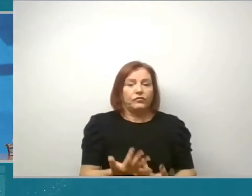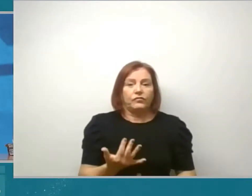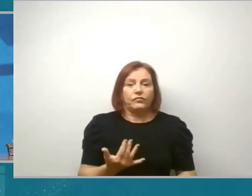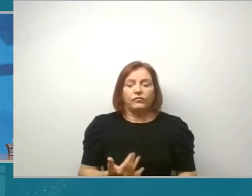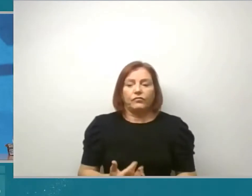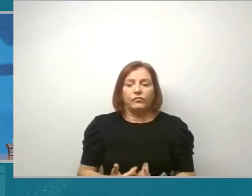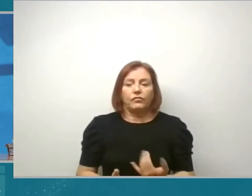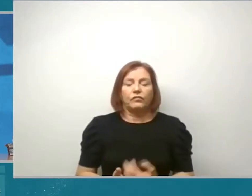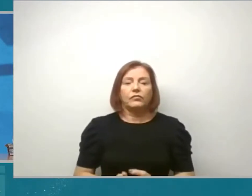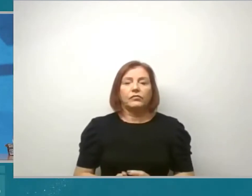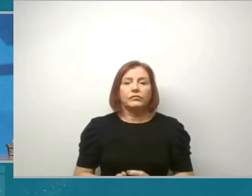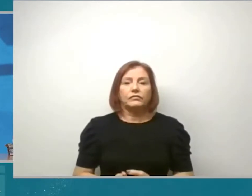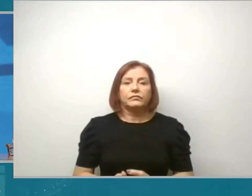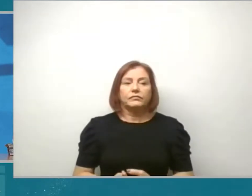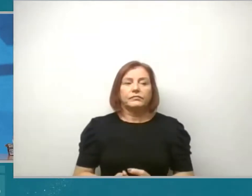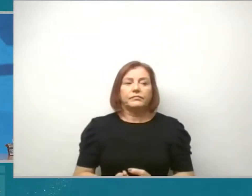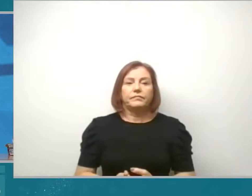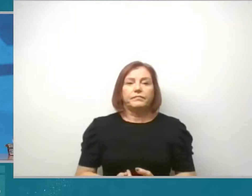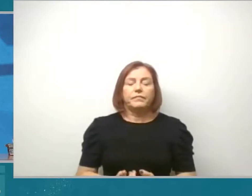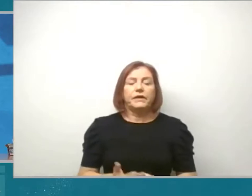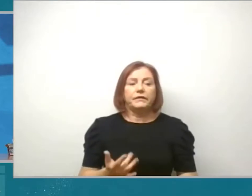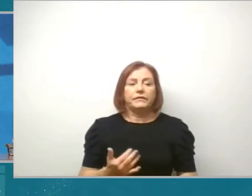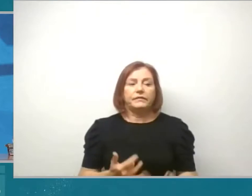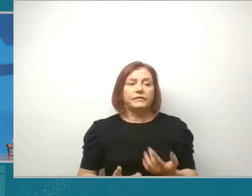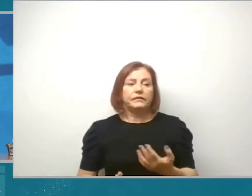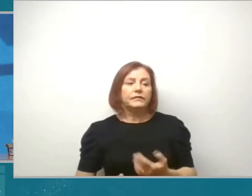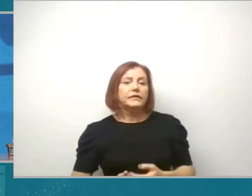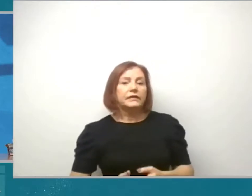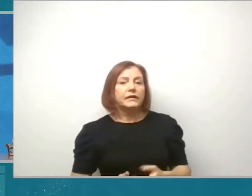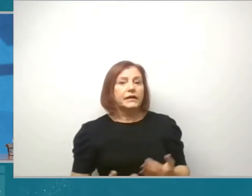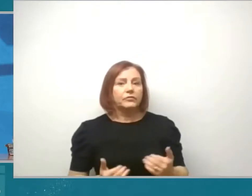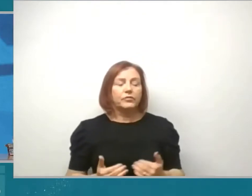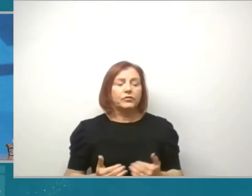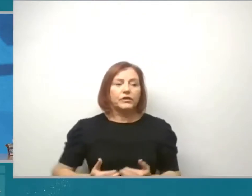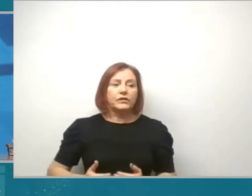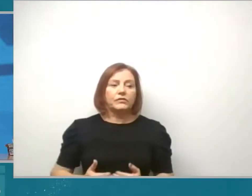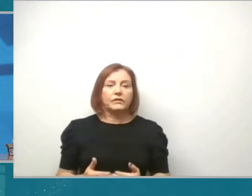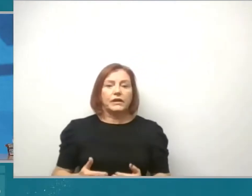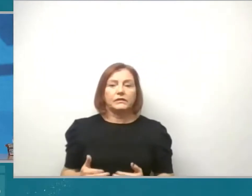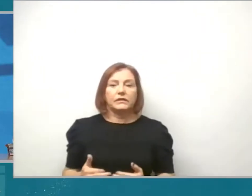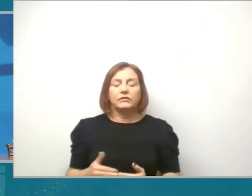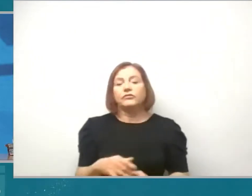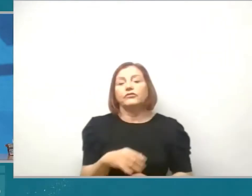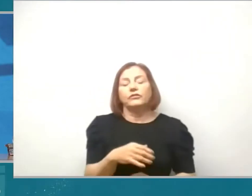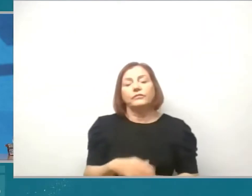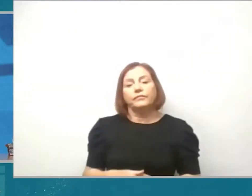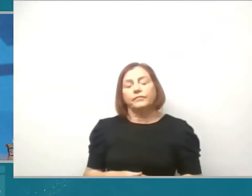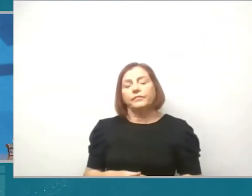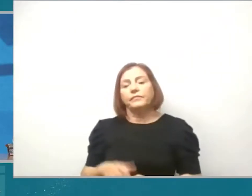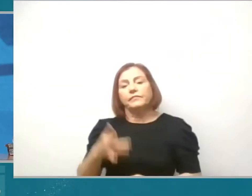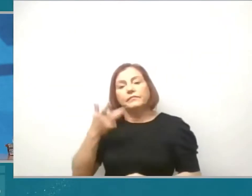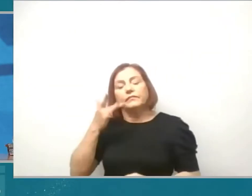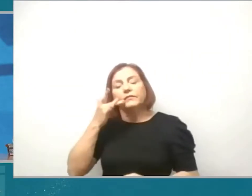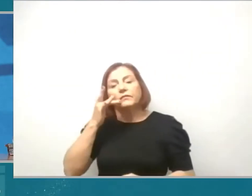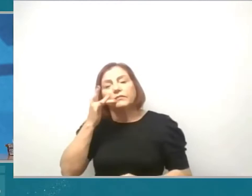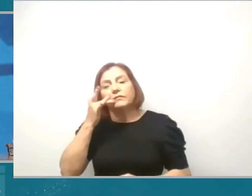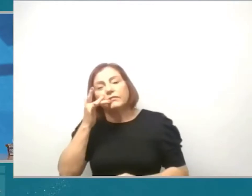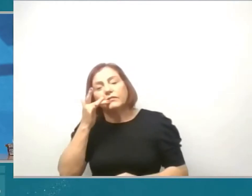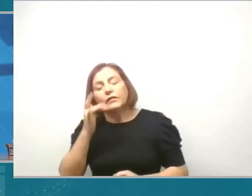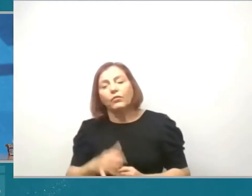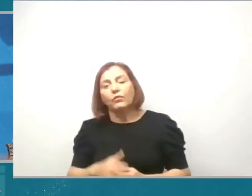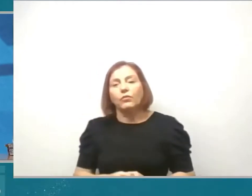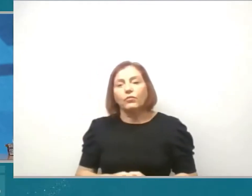fogo, o ouro se torna mais valorizado. E esse ouro aqui